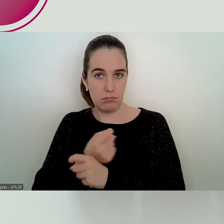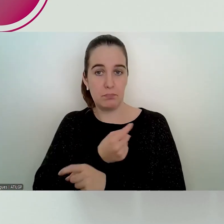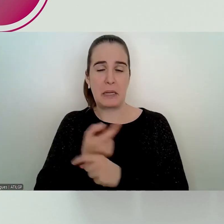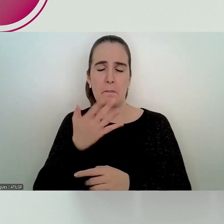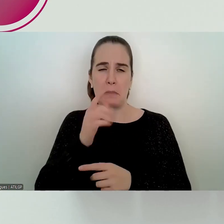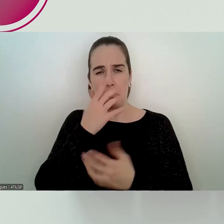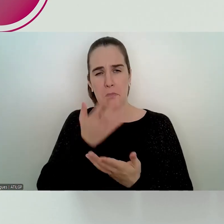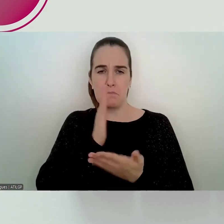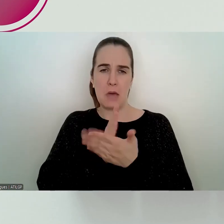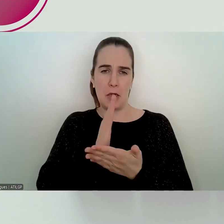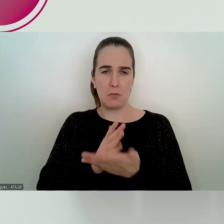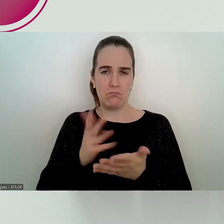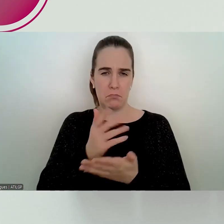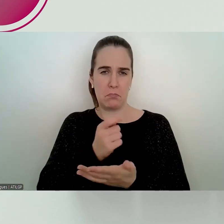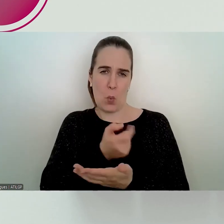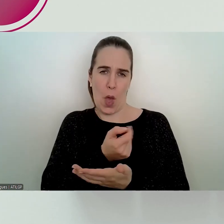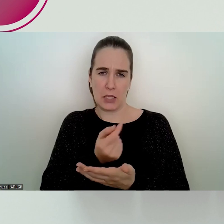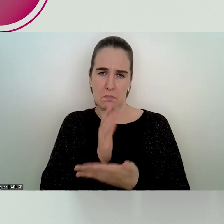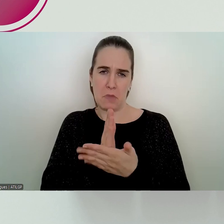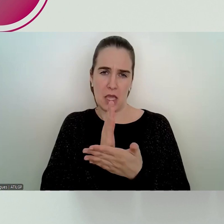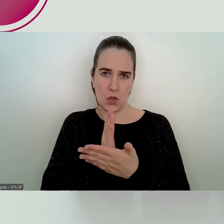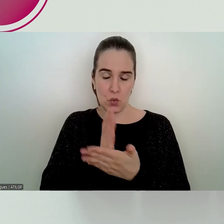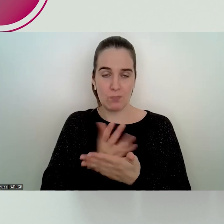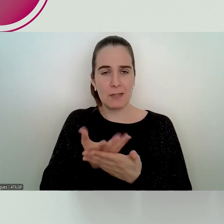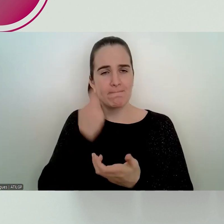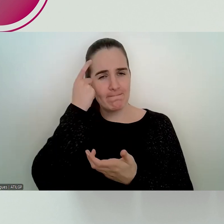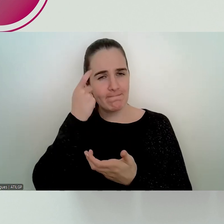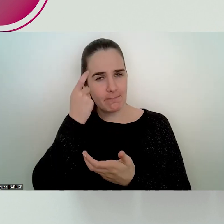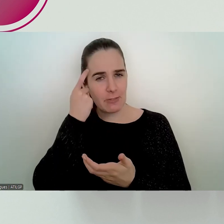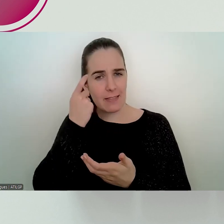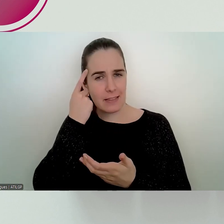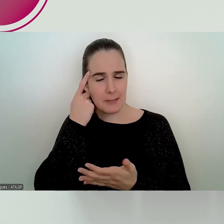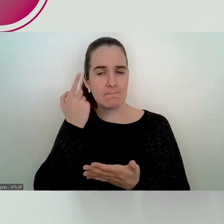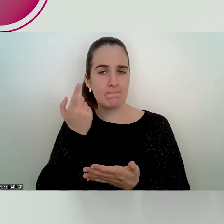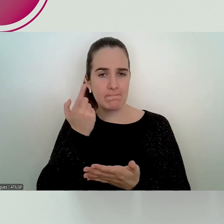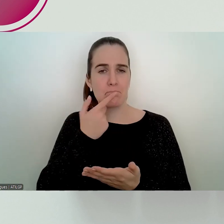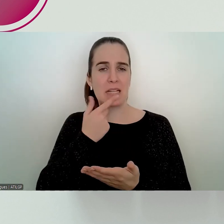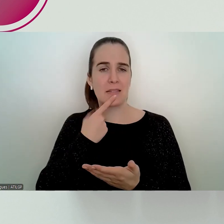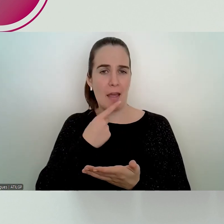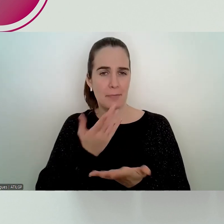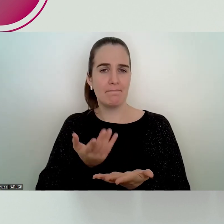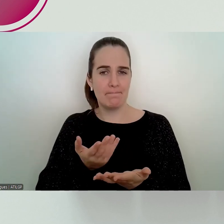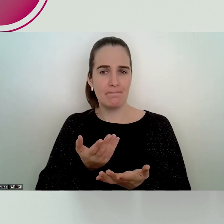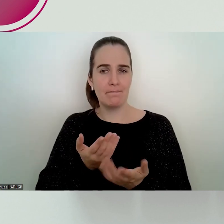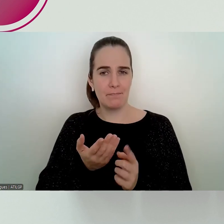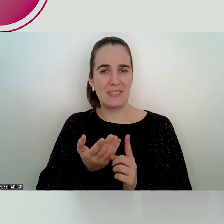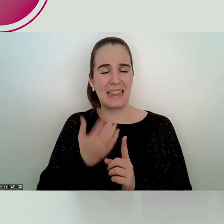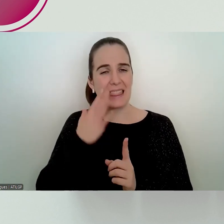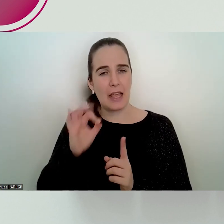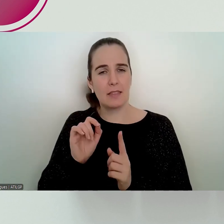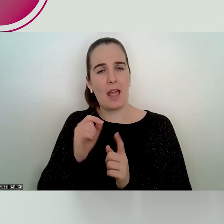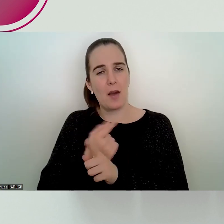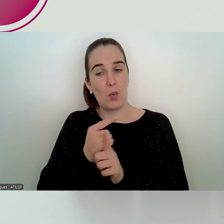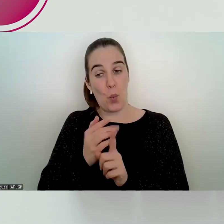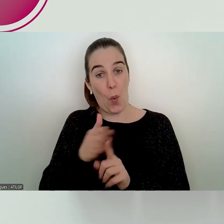meio. E estamos a refletir e de facto a construir coletivamente aqui um caminho